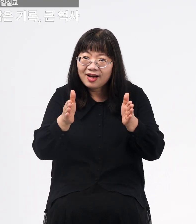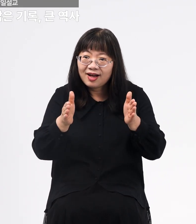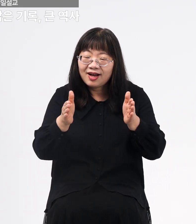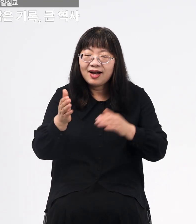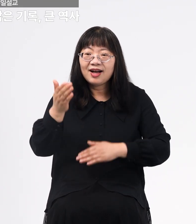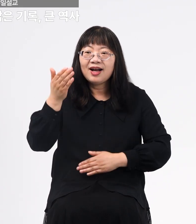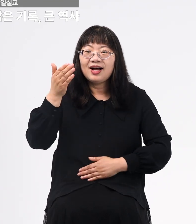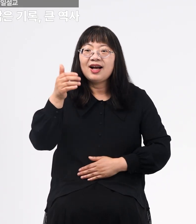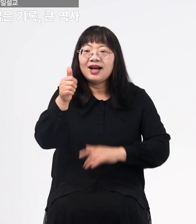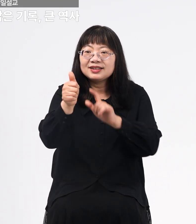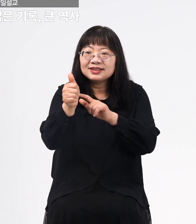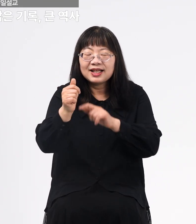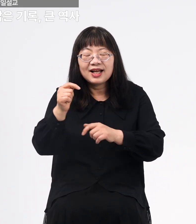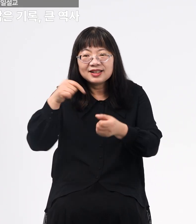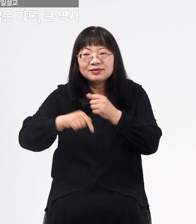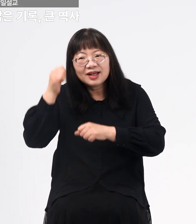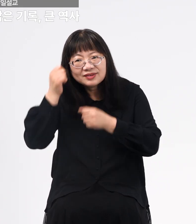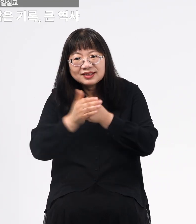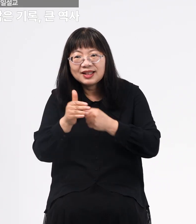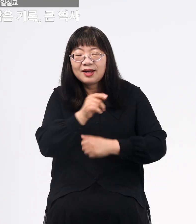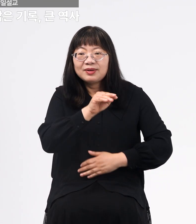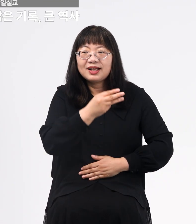시작.